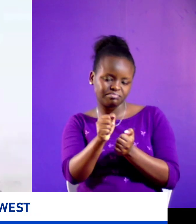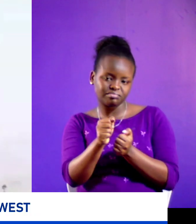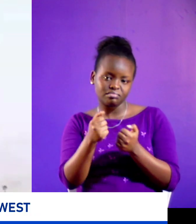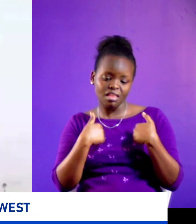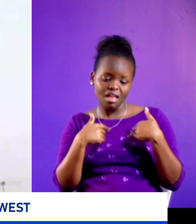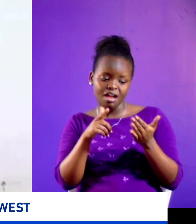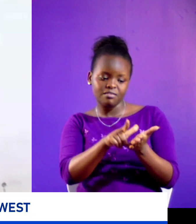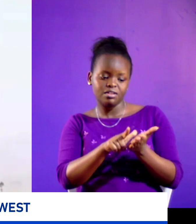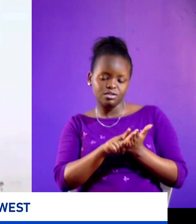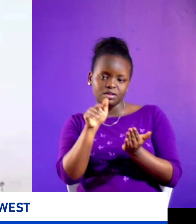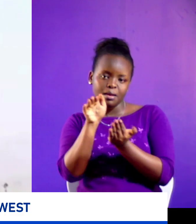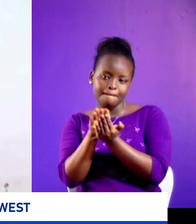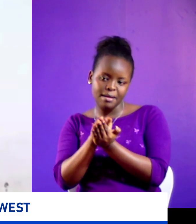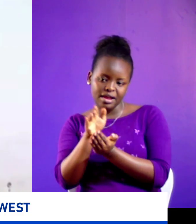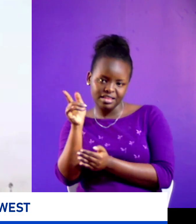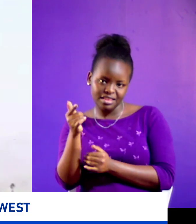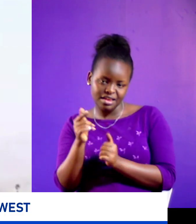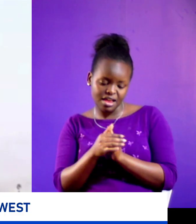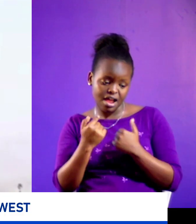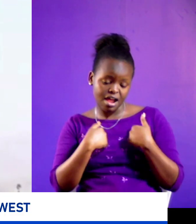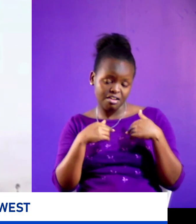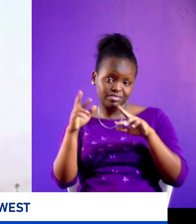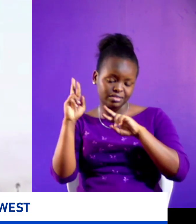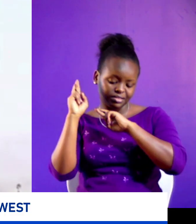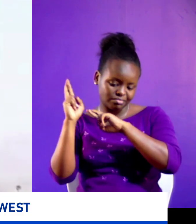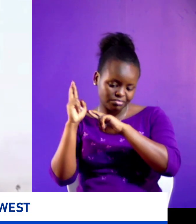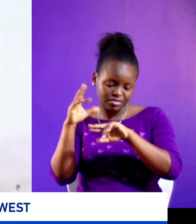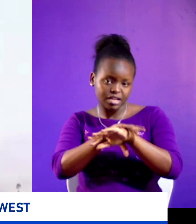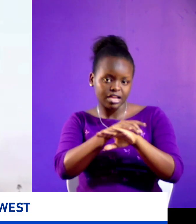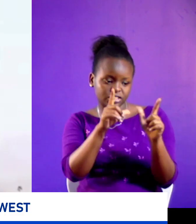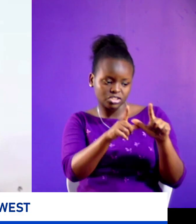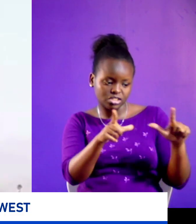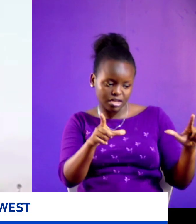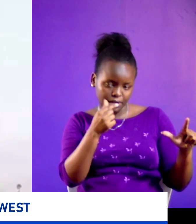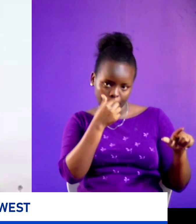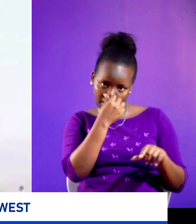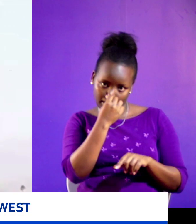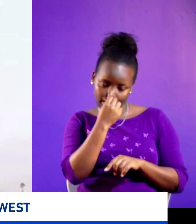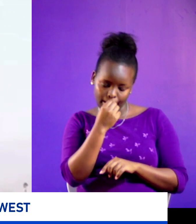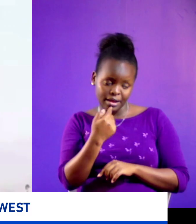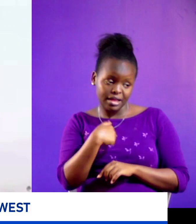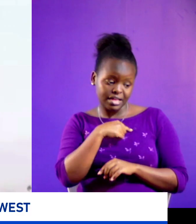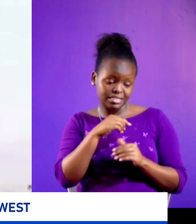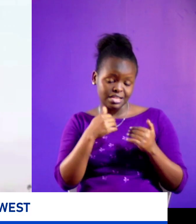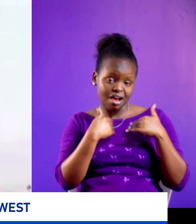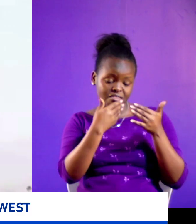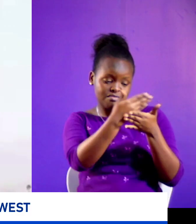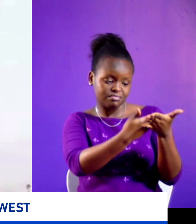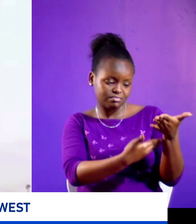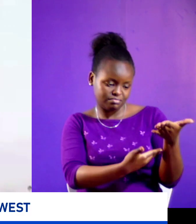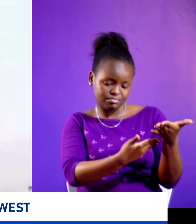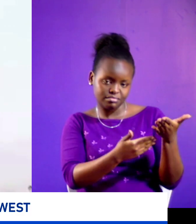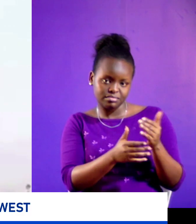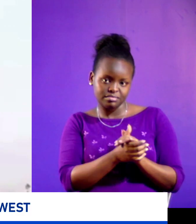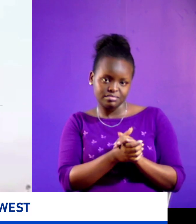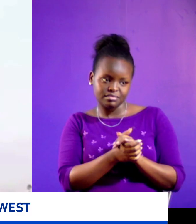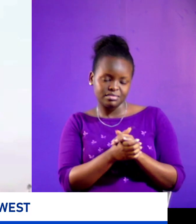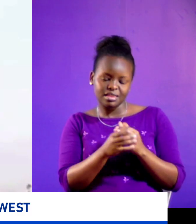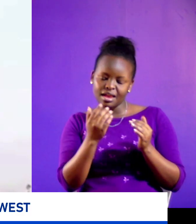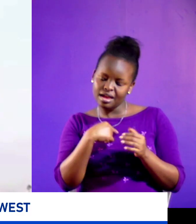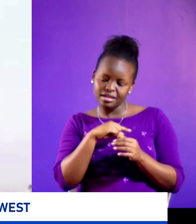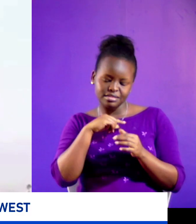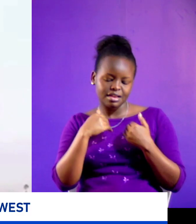bank. Tumefikia leo tuko na mtumaini ya kupata shamba. Tunaona tunapata title deed ya Kelele settlement scheme. Niko na mtumaini